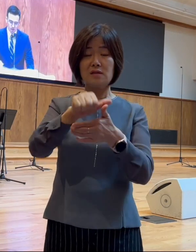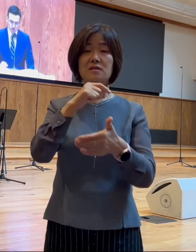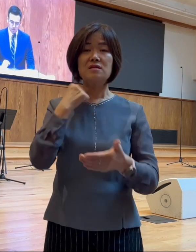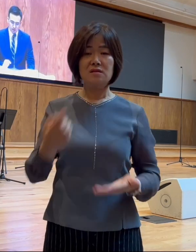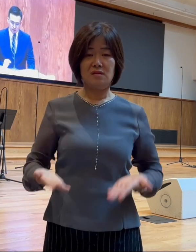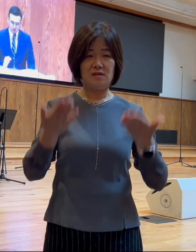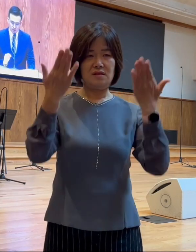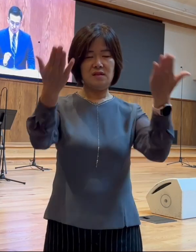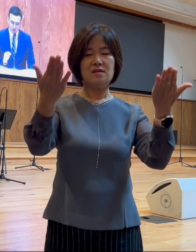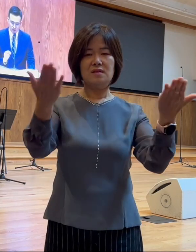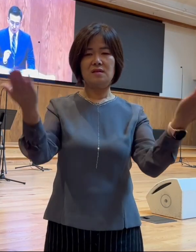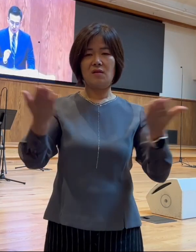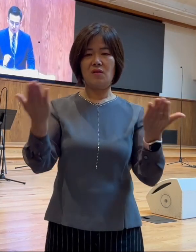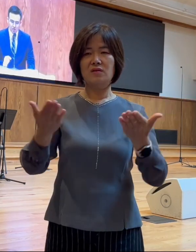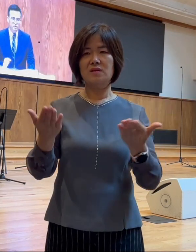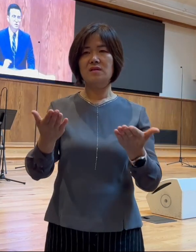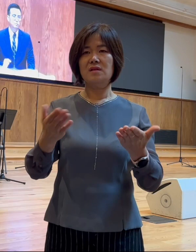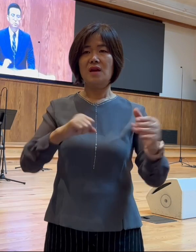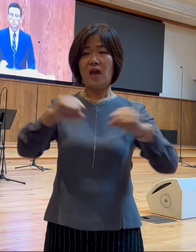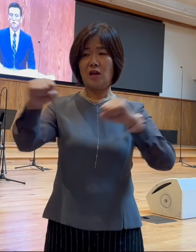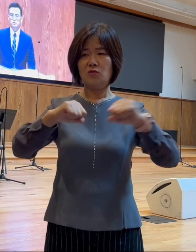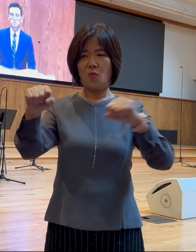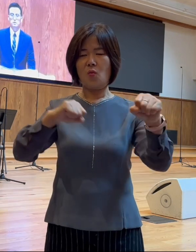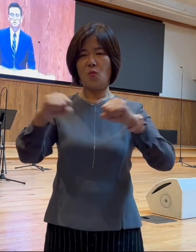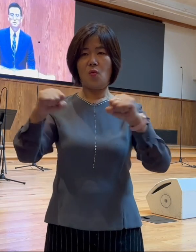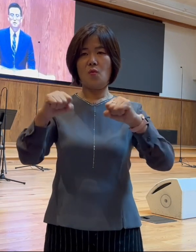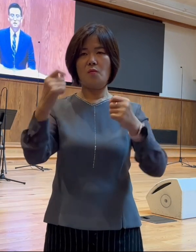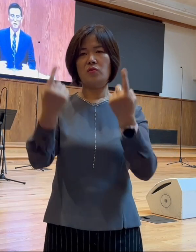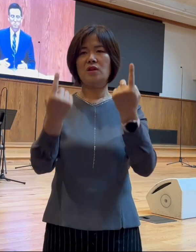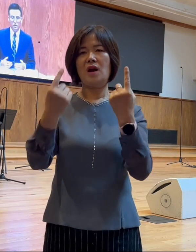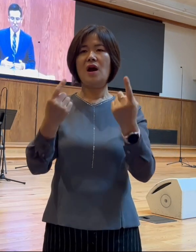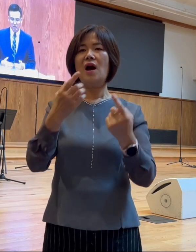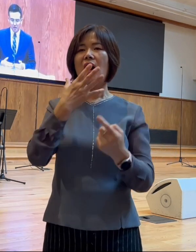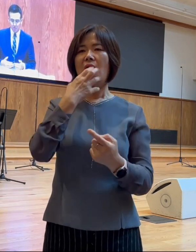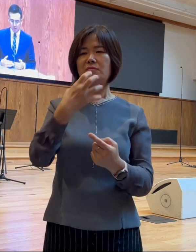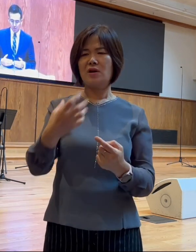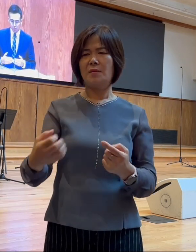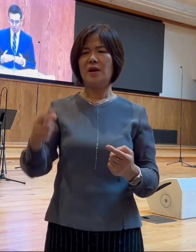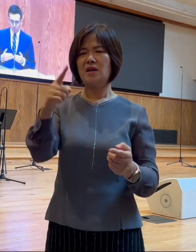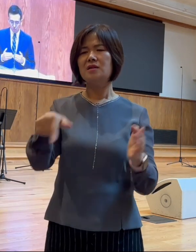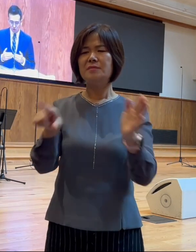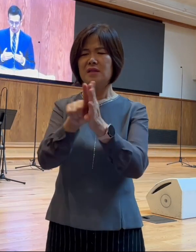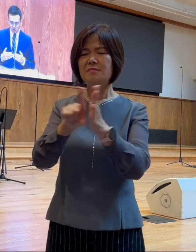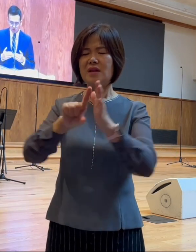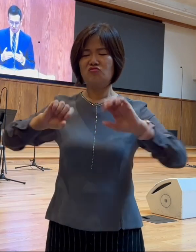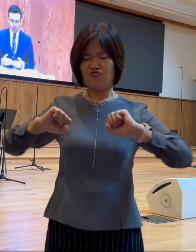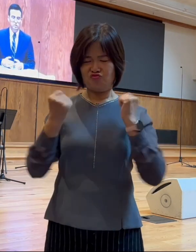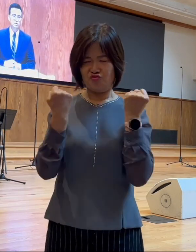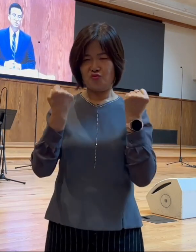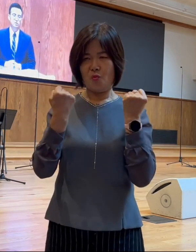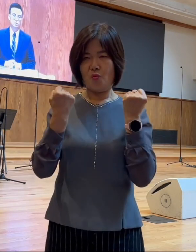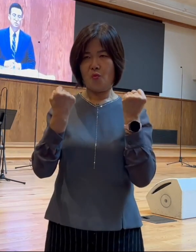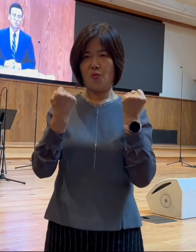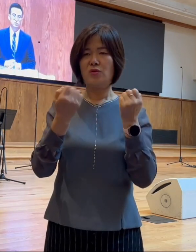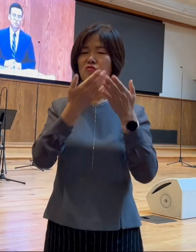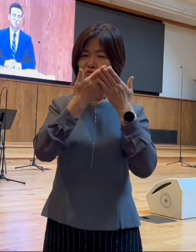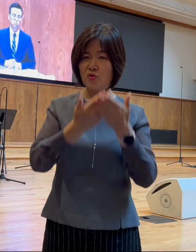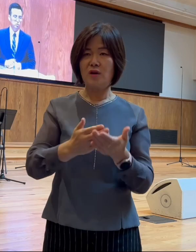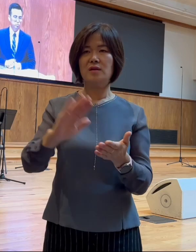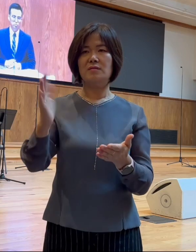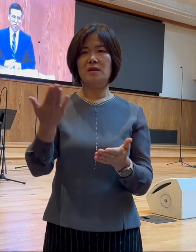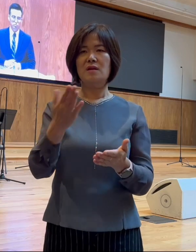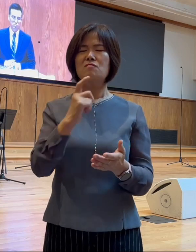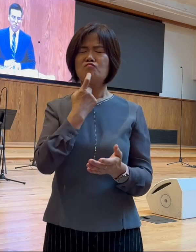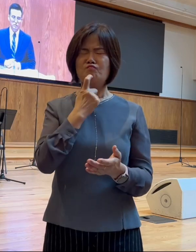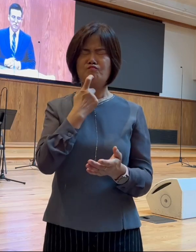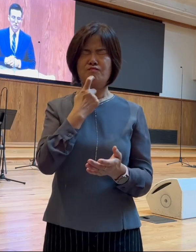그 아들을 바친 것, 그 행위 자체가 포인트가 아닙니다. 아브라함의 그 믿음의 순종이 포인트인 거예요. 도저히